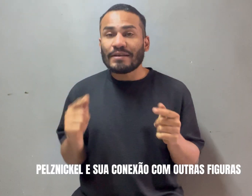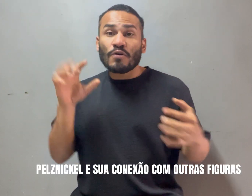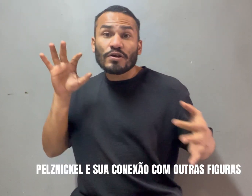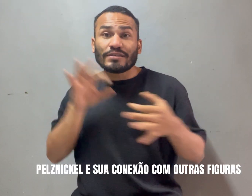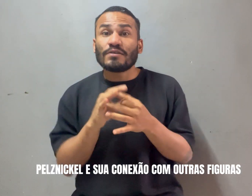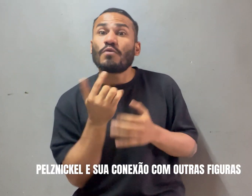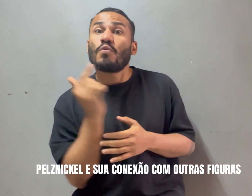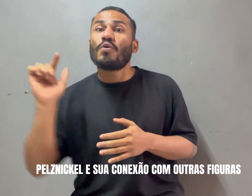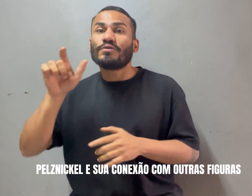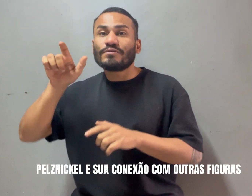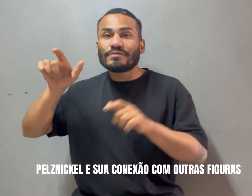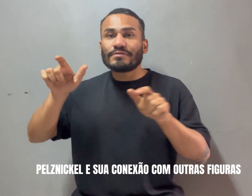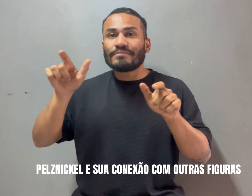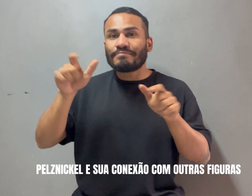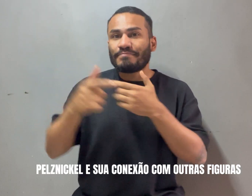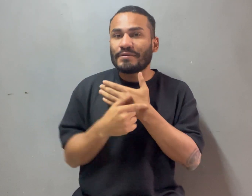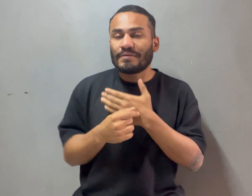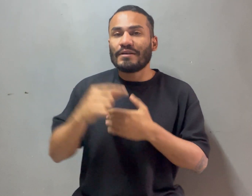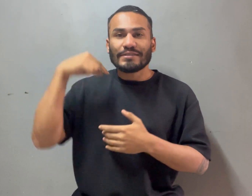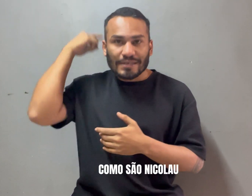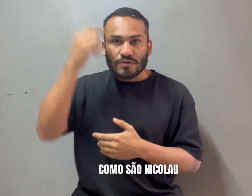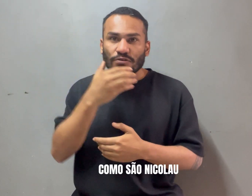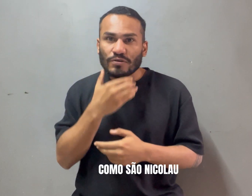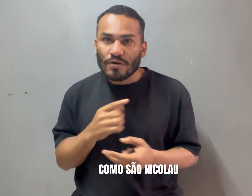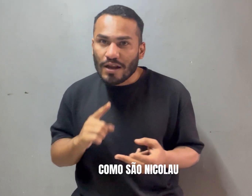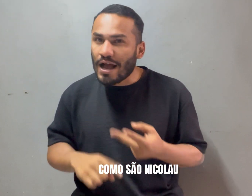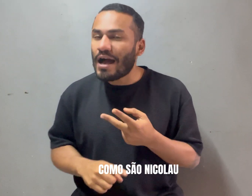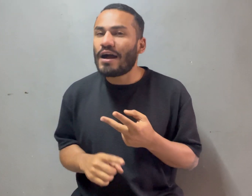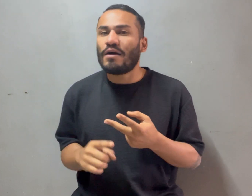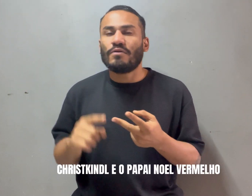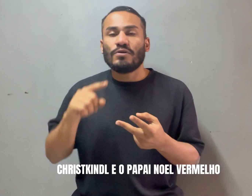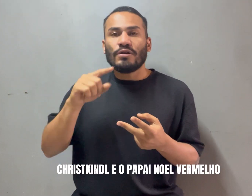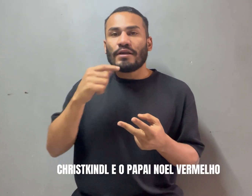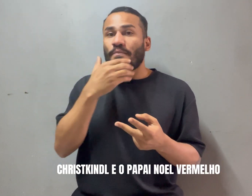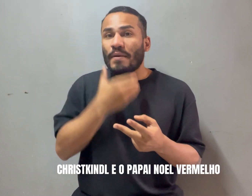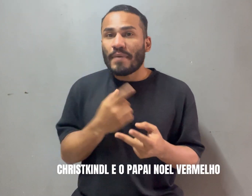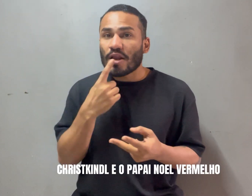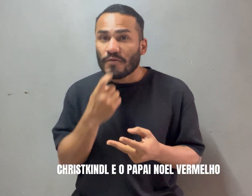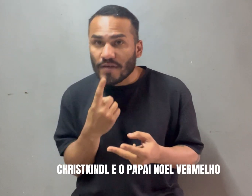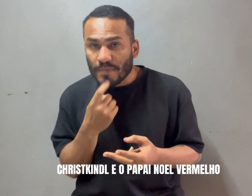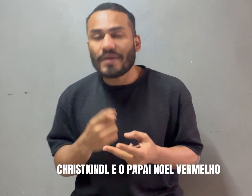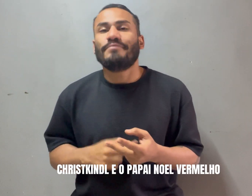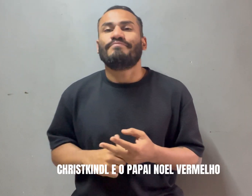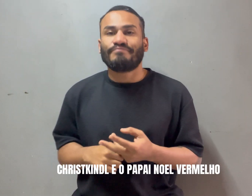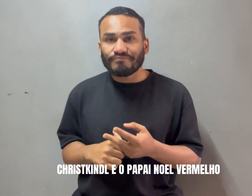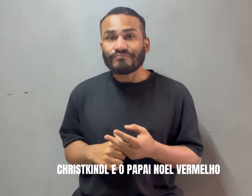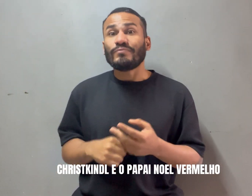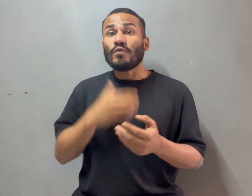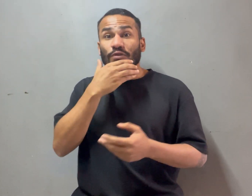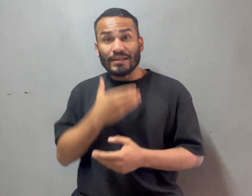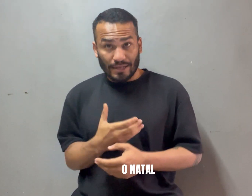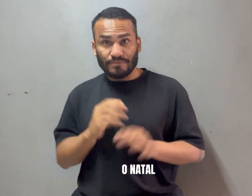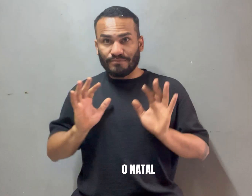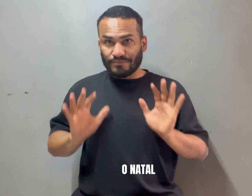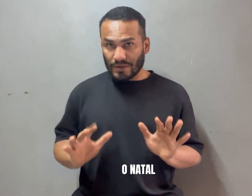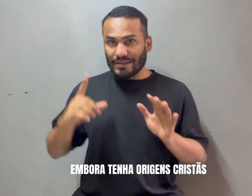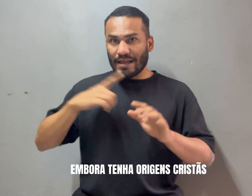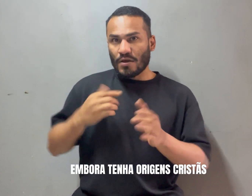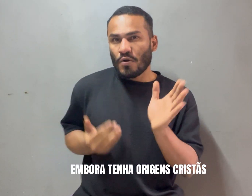sua conexão com outras figuras, como São Nicolau, Christkindl e o Papai Noel Vermelho. O Natal, embora